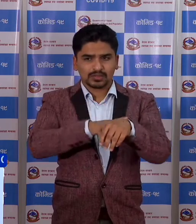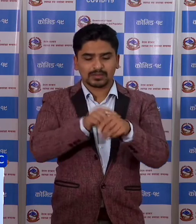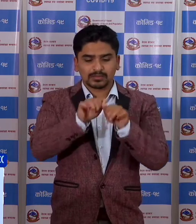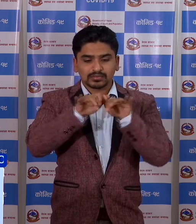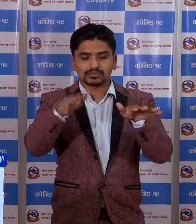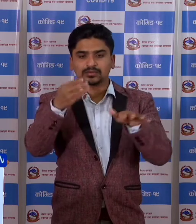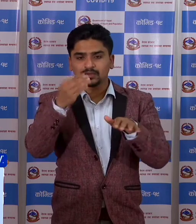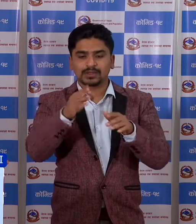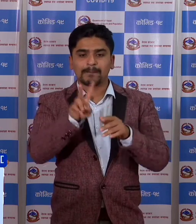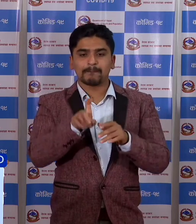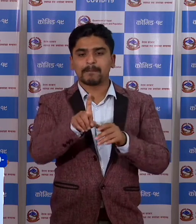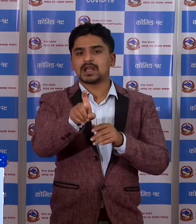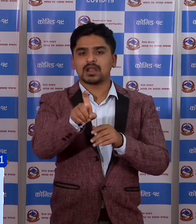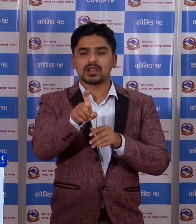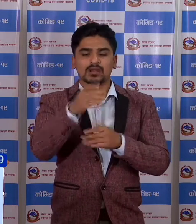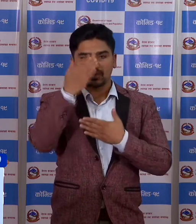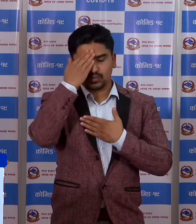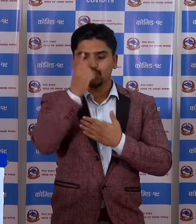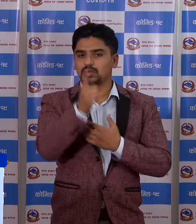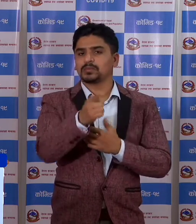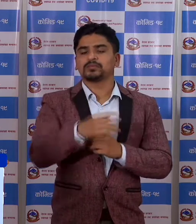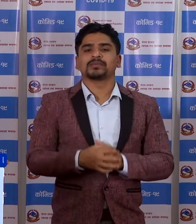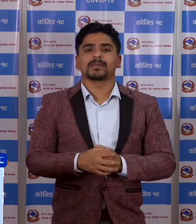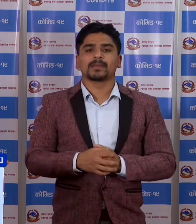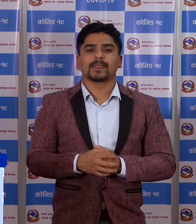हुने यो भाइरल रोग हो।